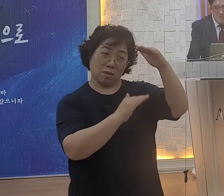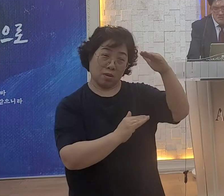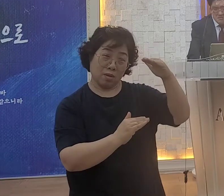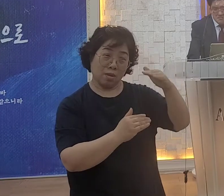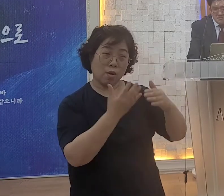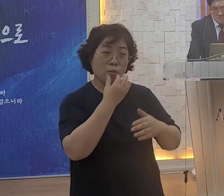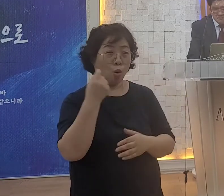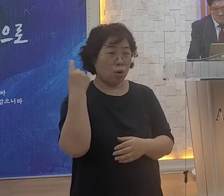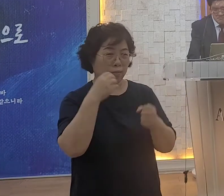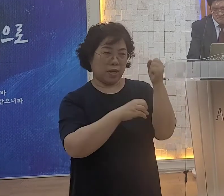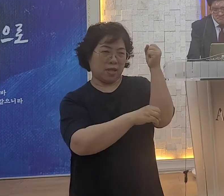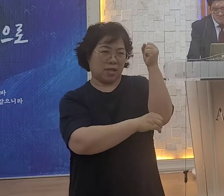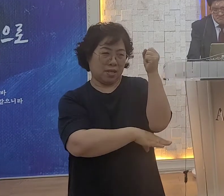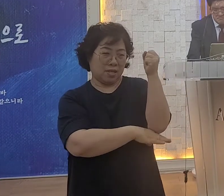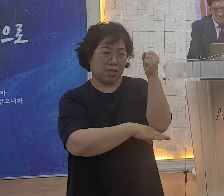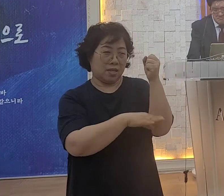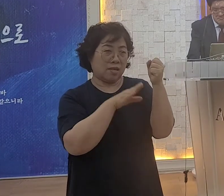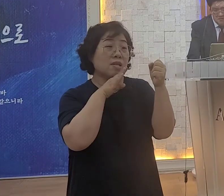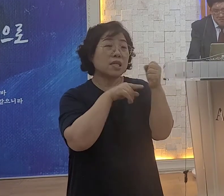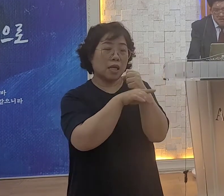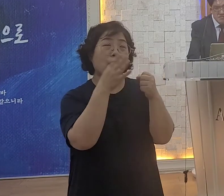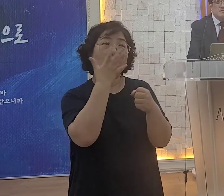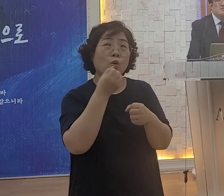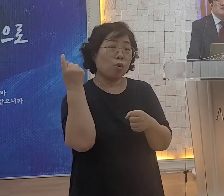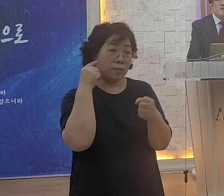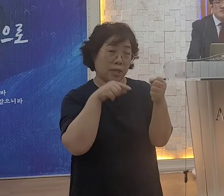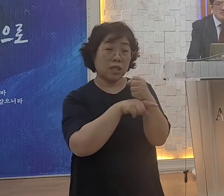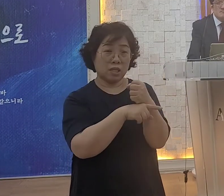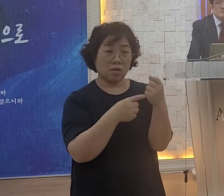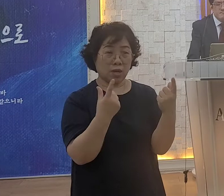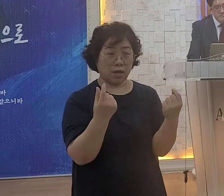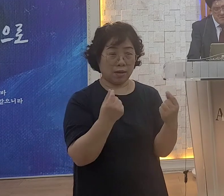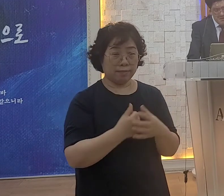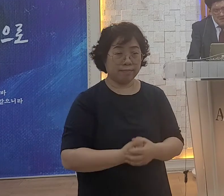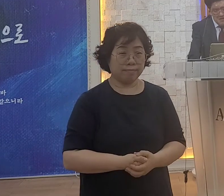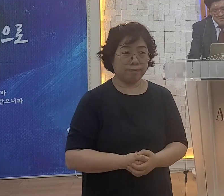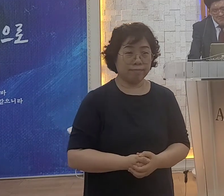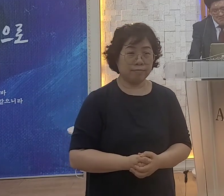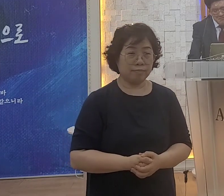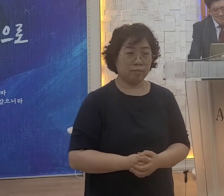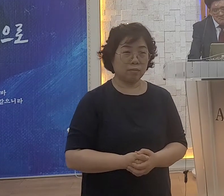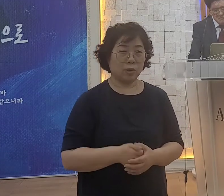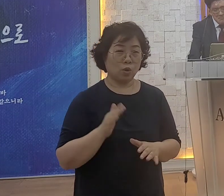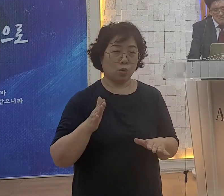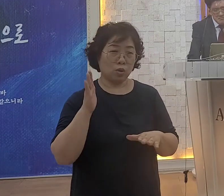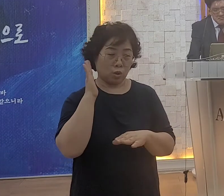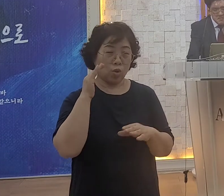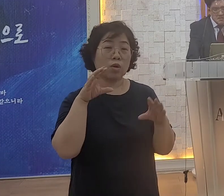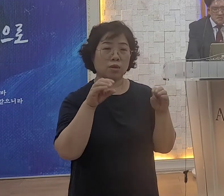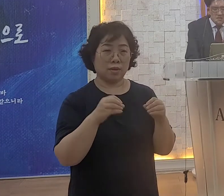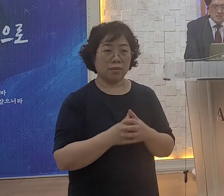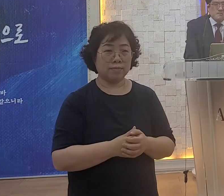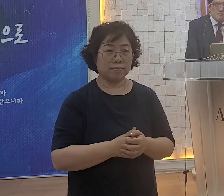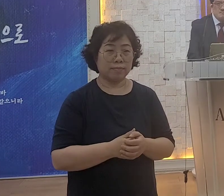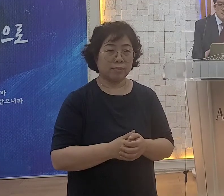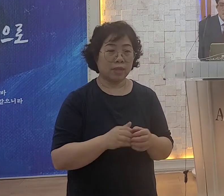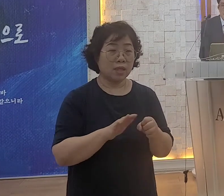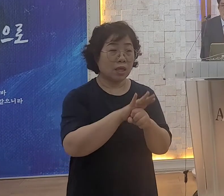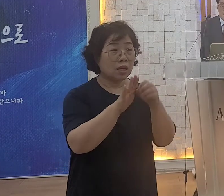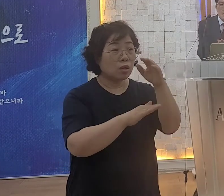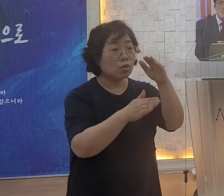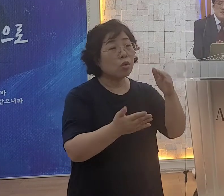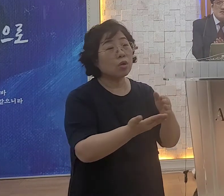복음의 진리인 것이죠. 오늘 말씀을 이제 다 드렸습니다. 사랑하는 성도 여러분, 그래서